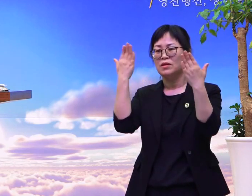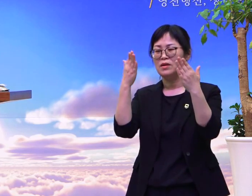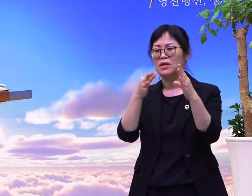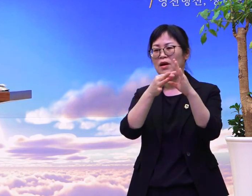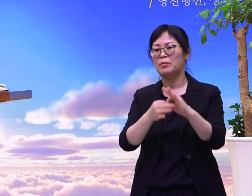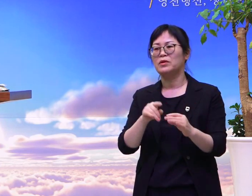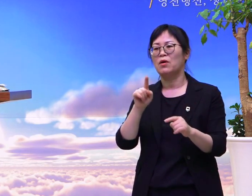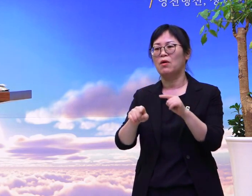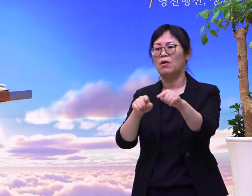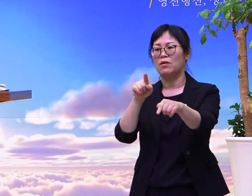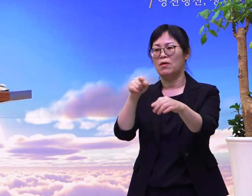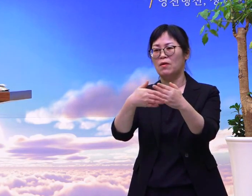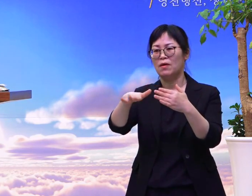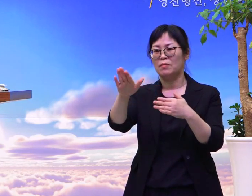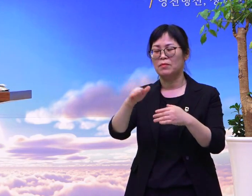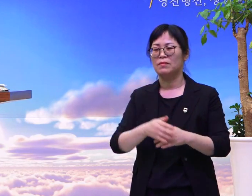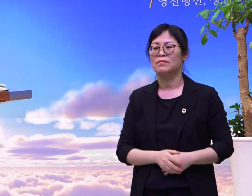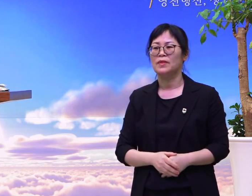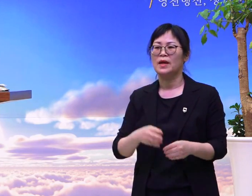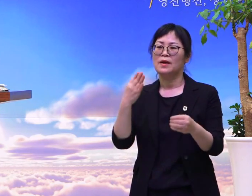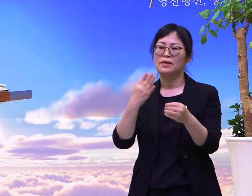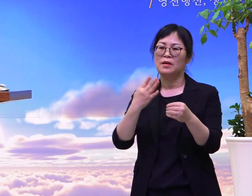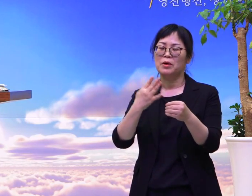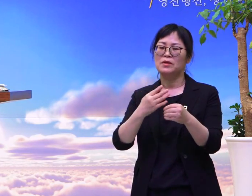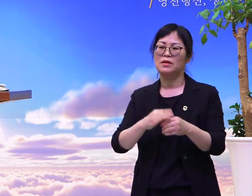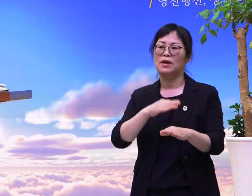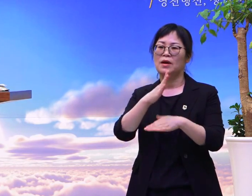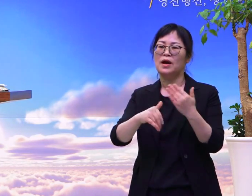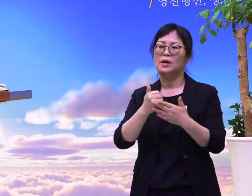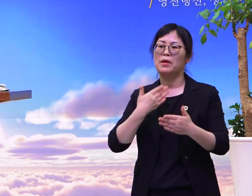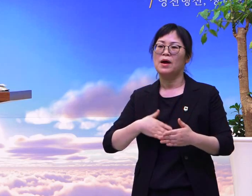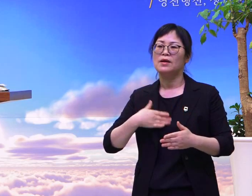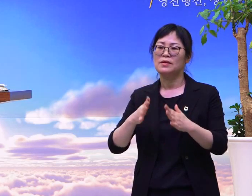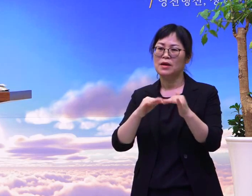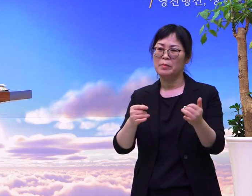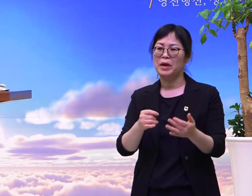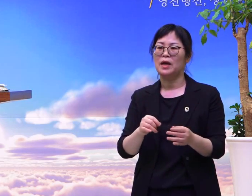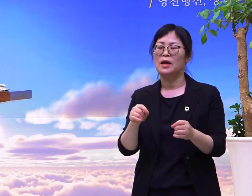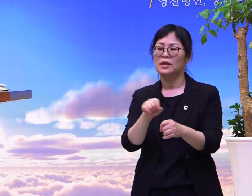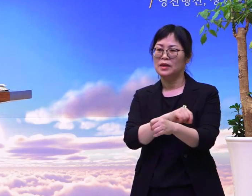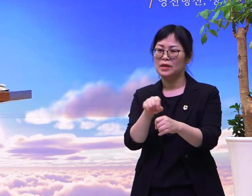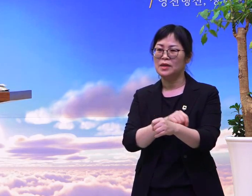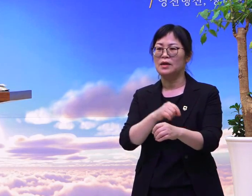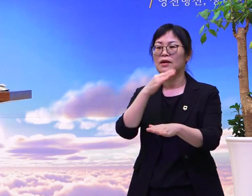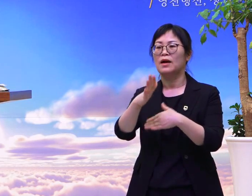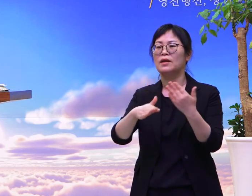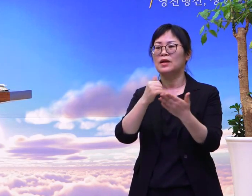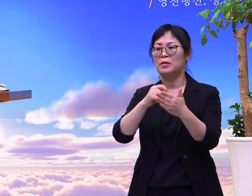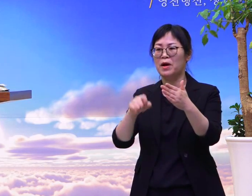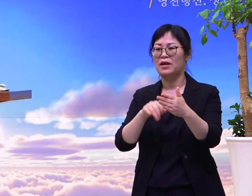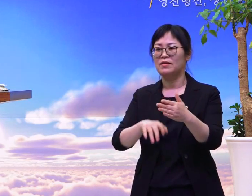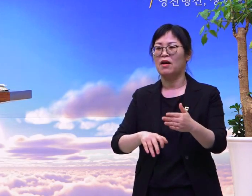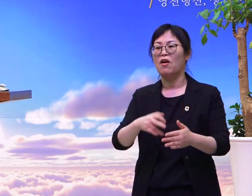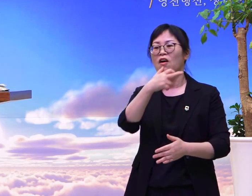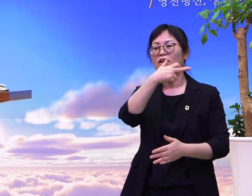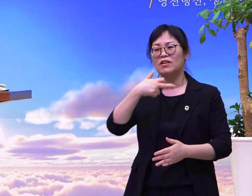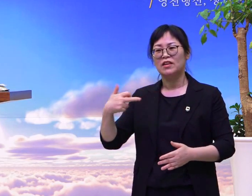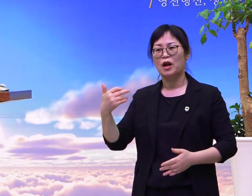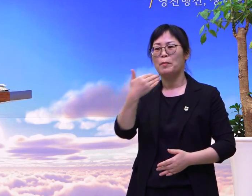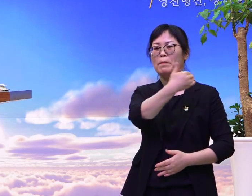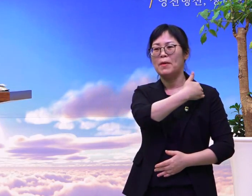하는 것입니다. 네 번째로 하나님을 아는 사람의 특징은 하나님 안에서 커다란